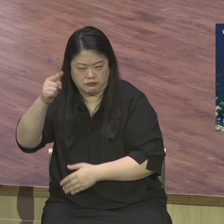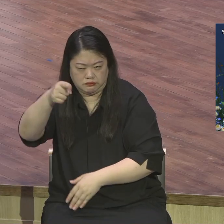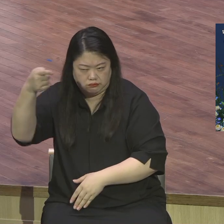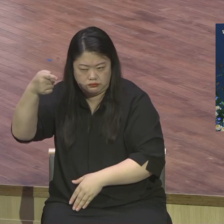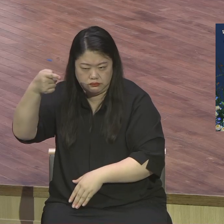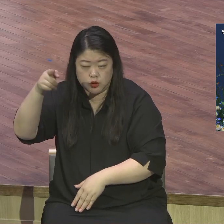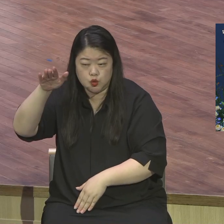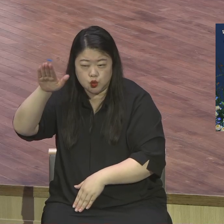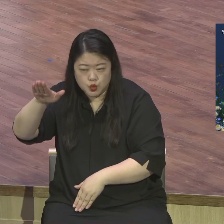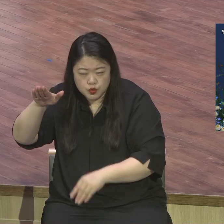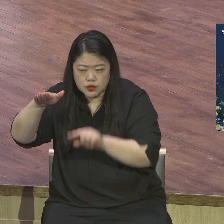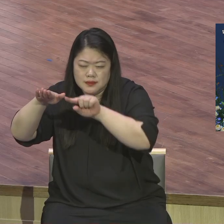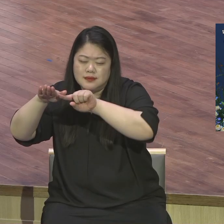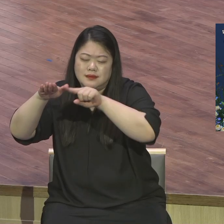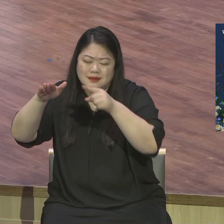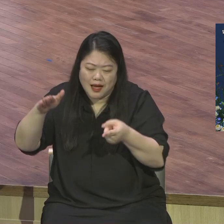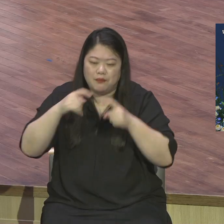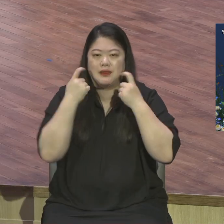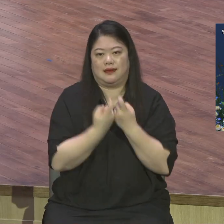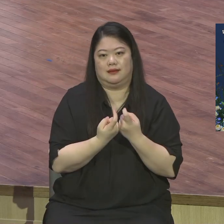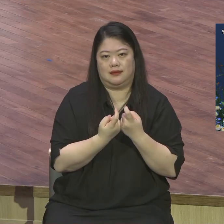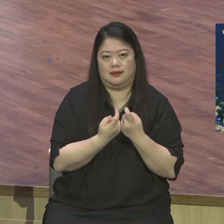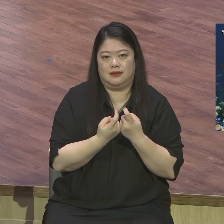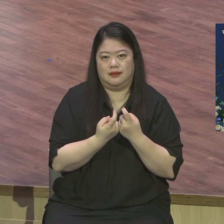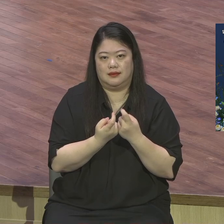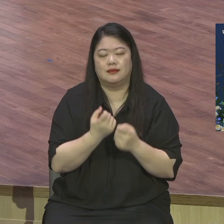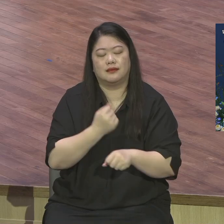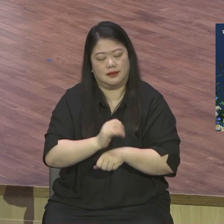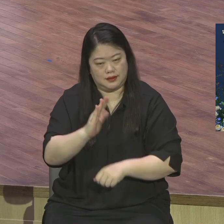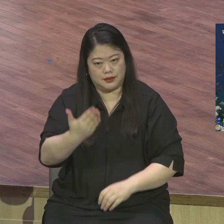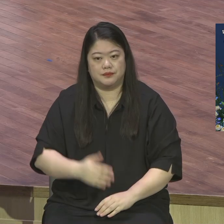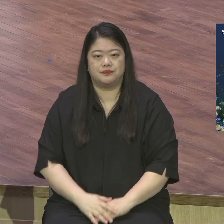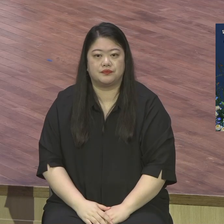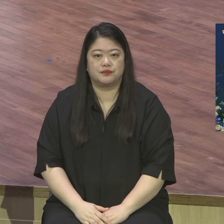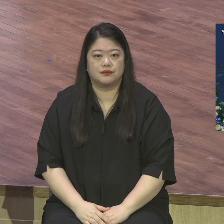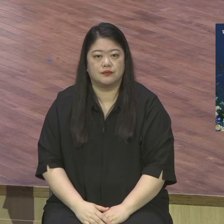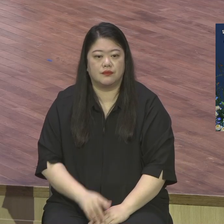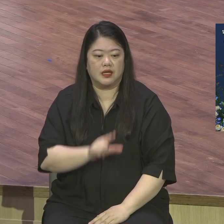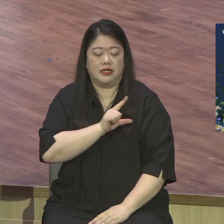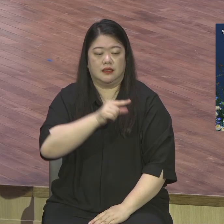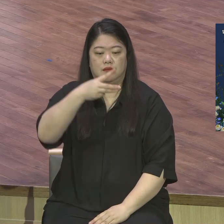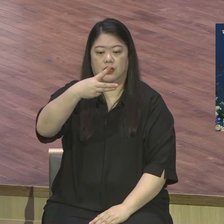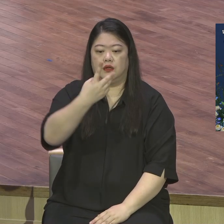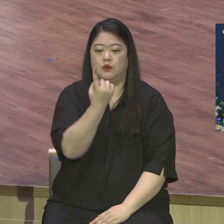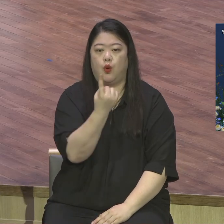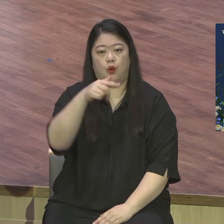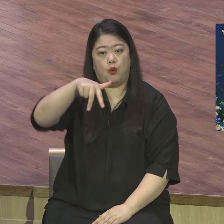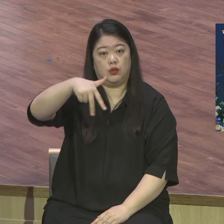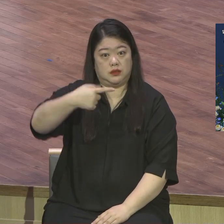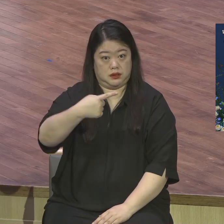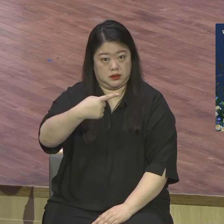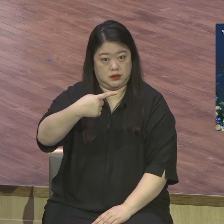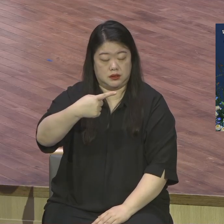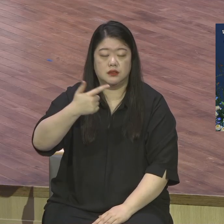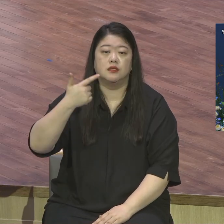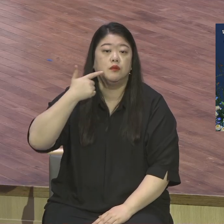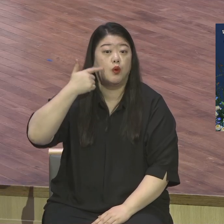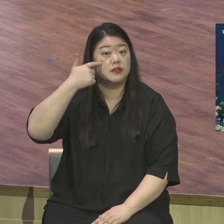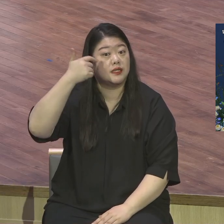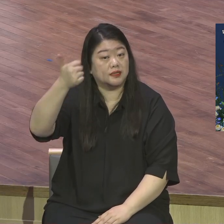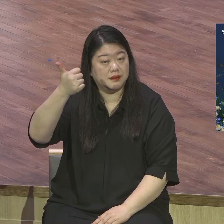그게 사는 길이에요. 그게 생명줄이에요. AW 토조 목사님은 그리스도인의